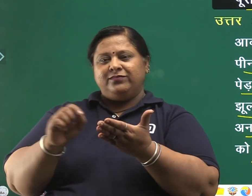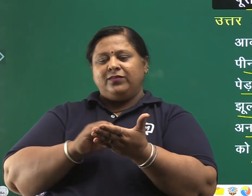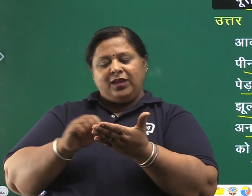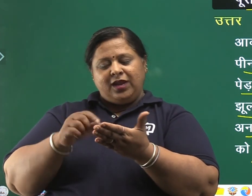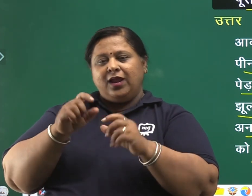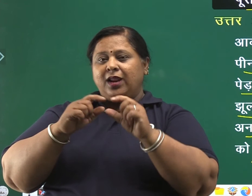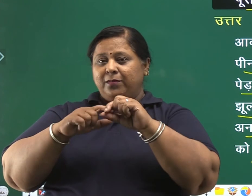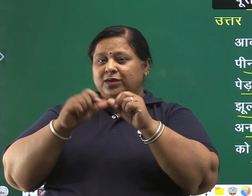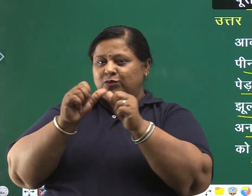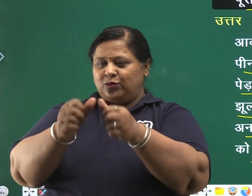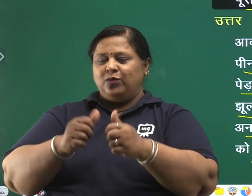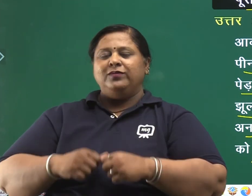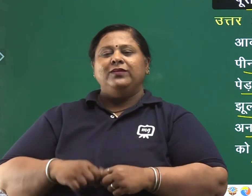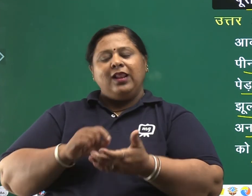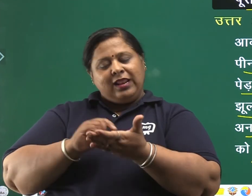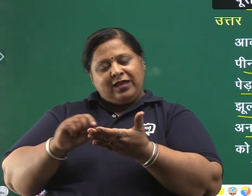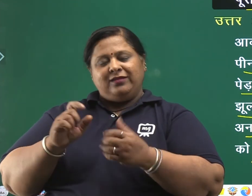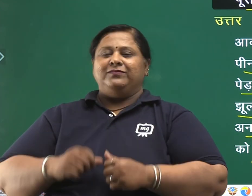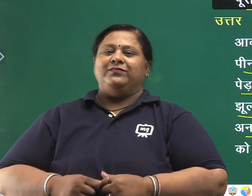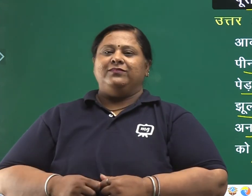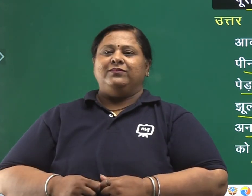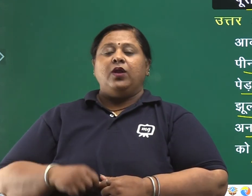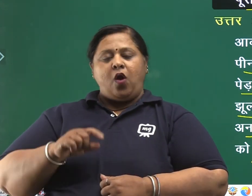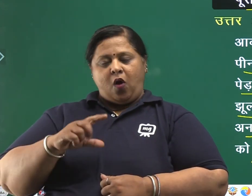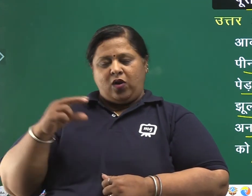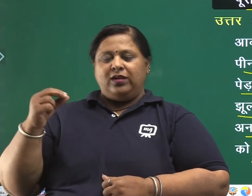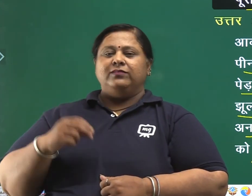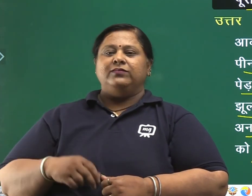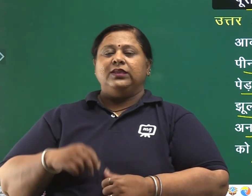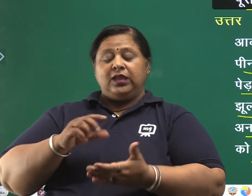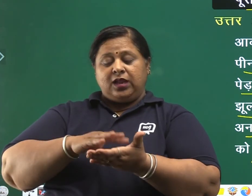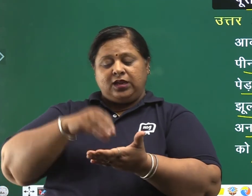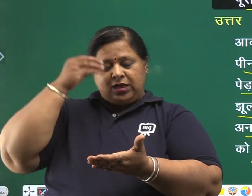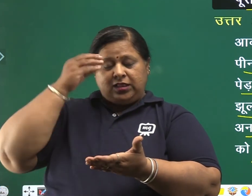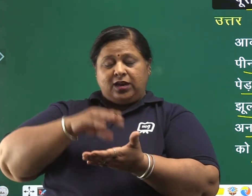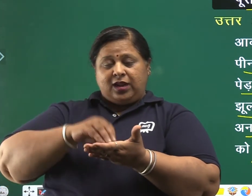इन प्रश्नोत्तरों को लिखें और